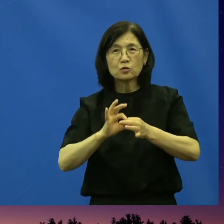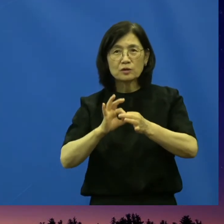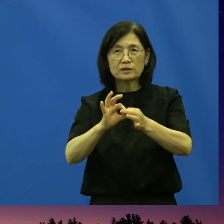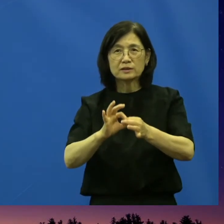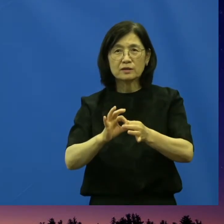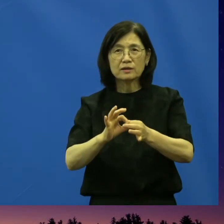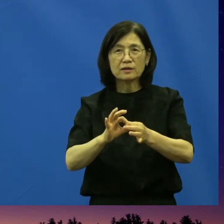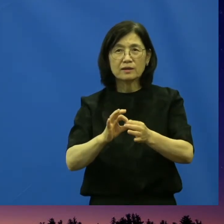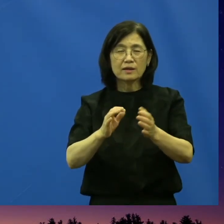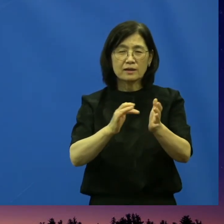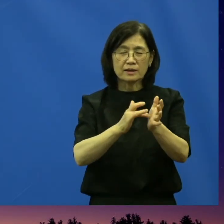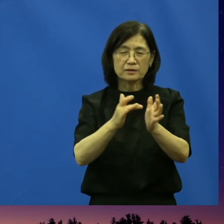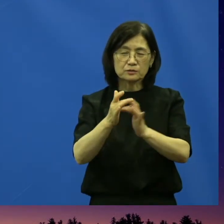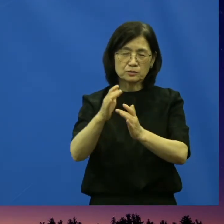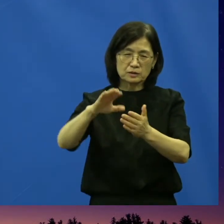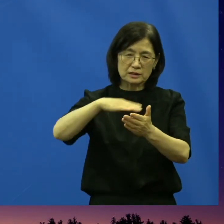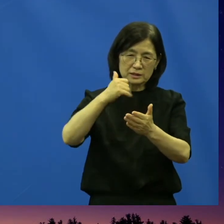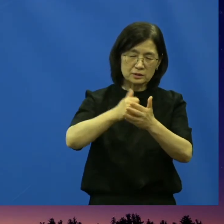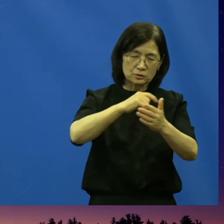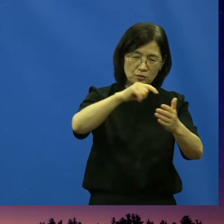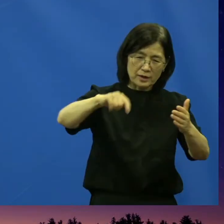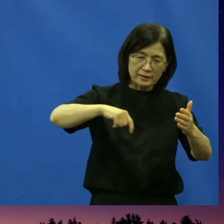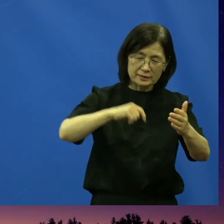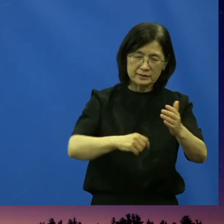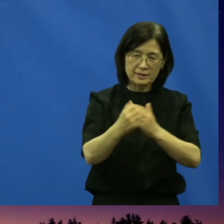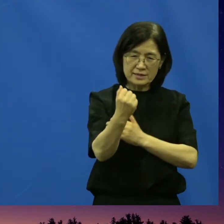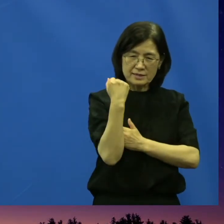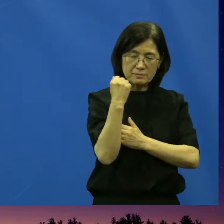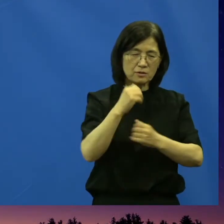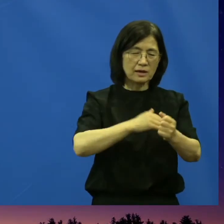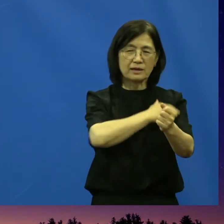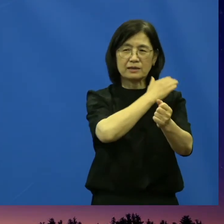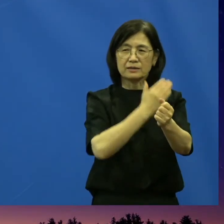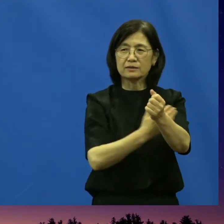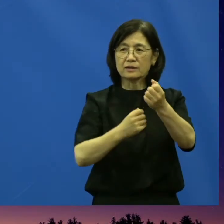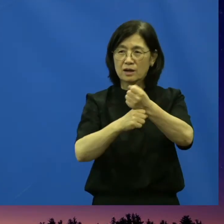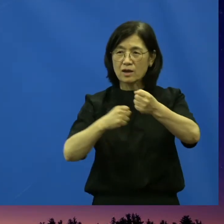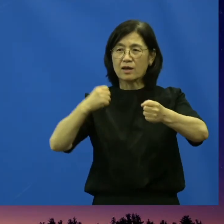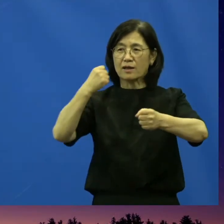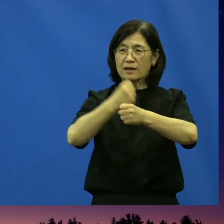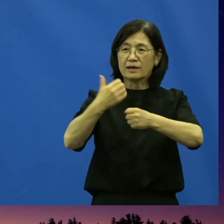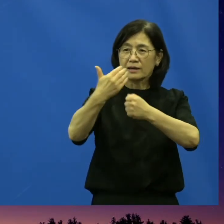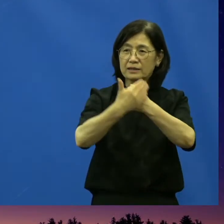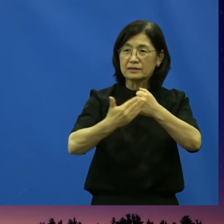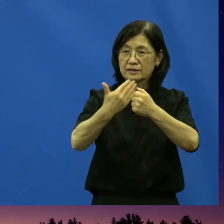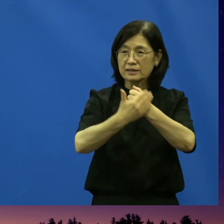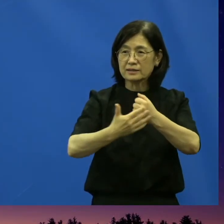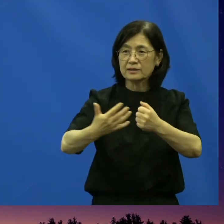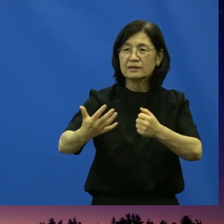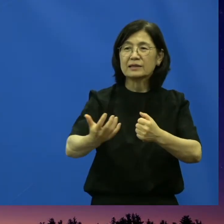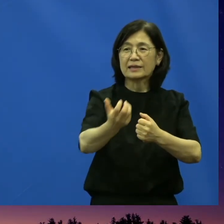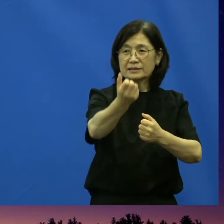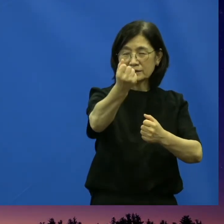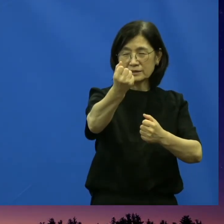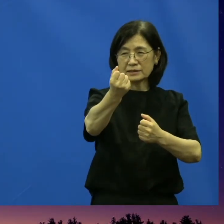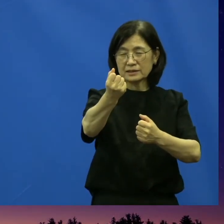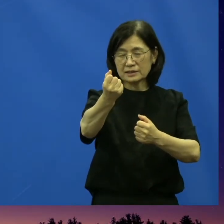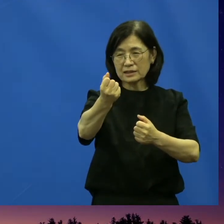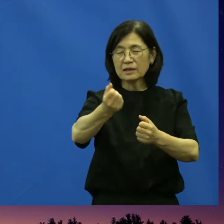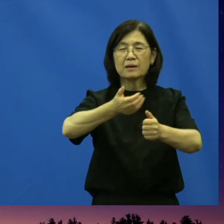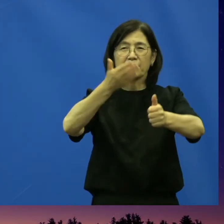보호와 안식과 힘과 능력과 회복의 은혜를 누리시는 여러분들 되시기를 주의 이름으로